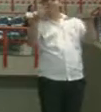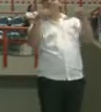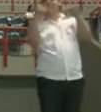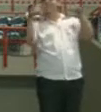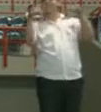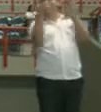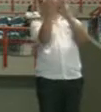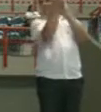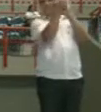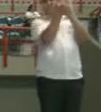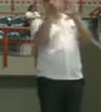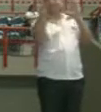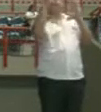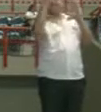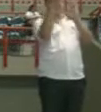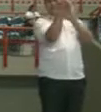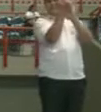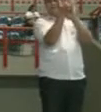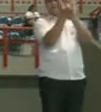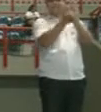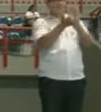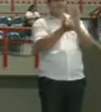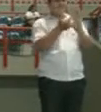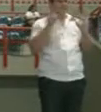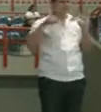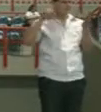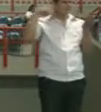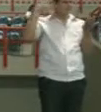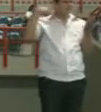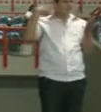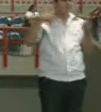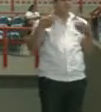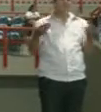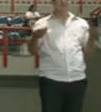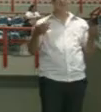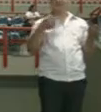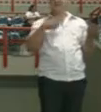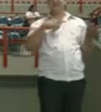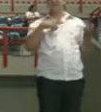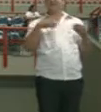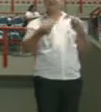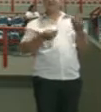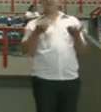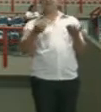15 lotes de terra. Isso é loucura. Dada 12 pessoas.